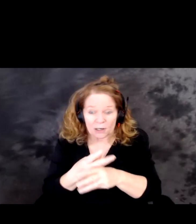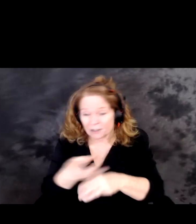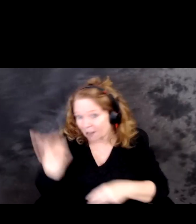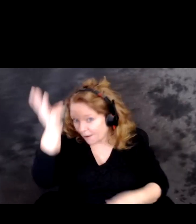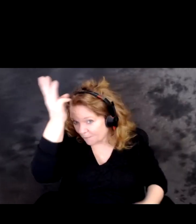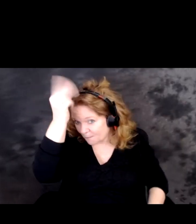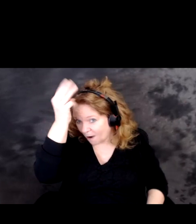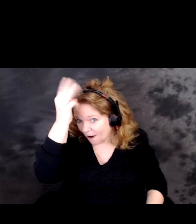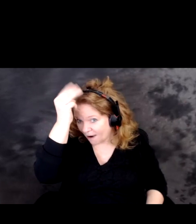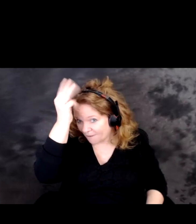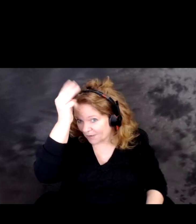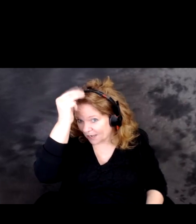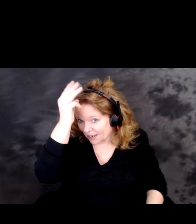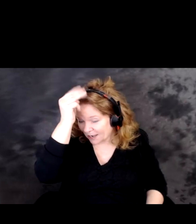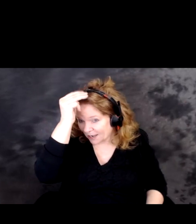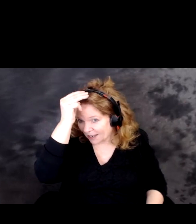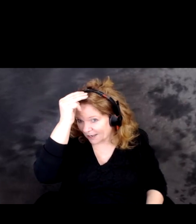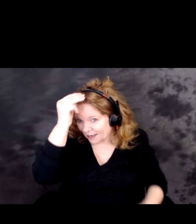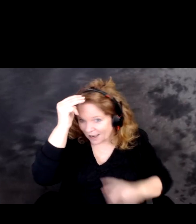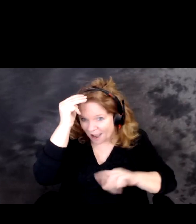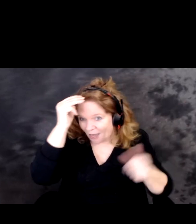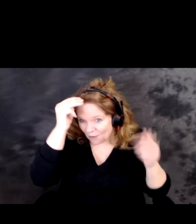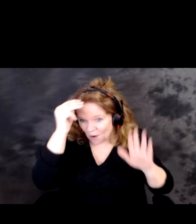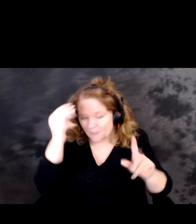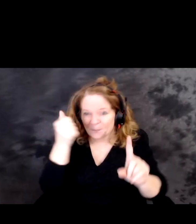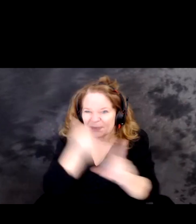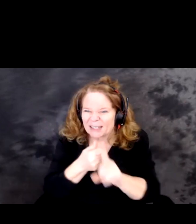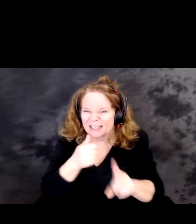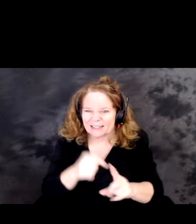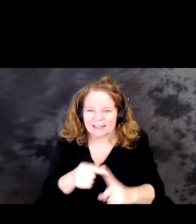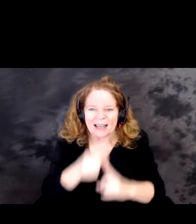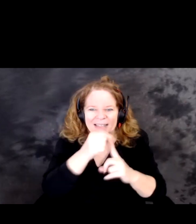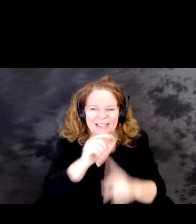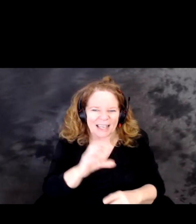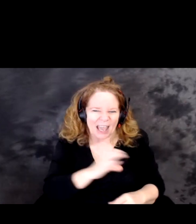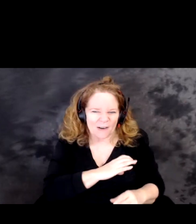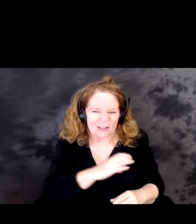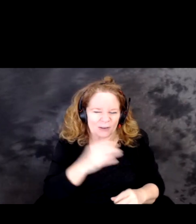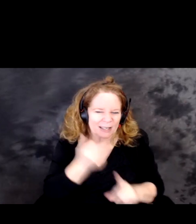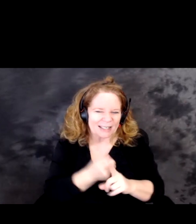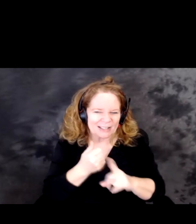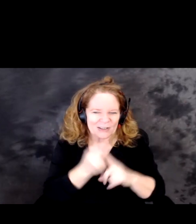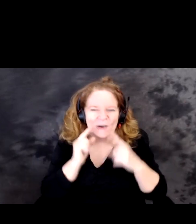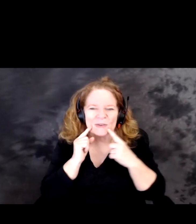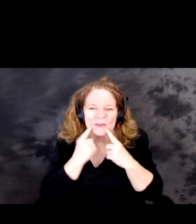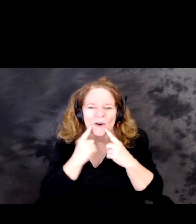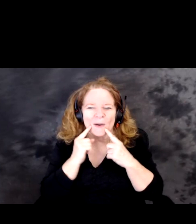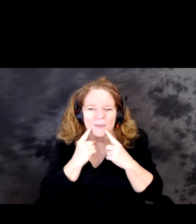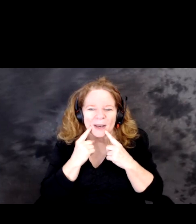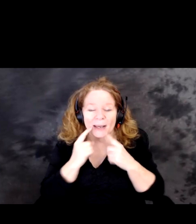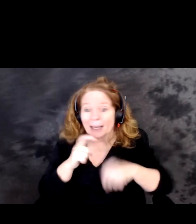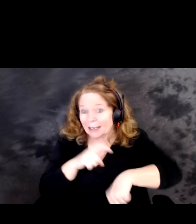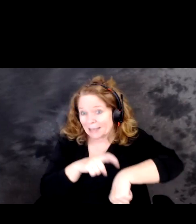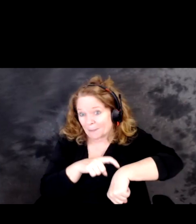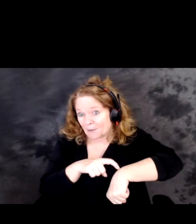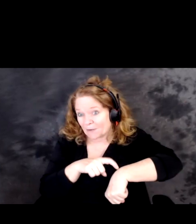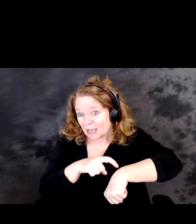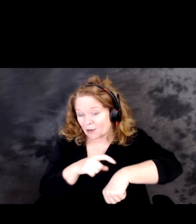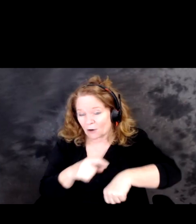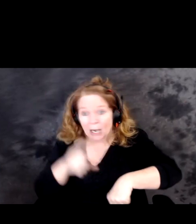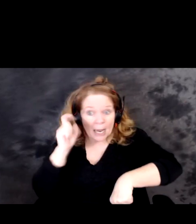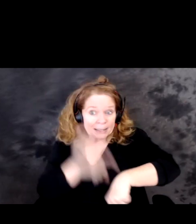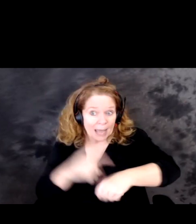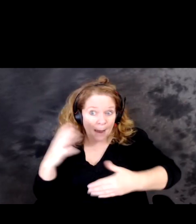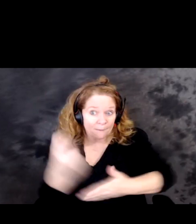Bienvenidos al mundo de Marvin. Él es un personaje y él es tan lindo.